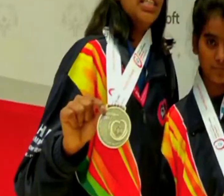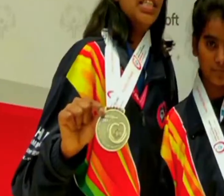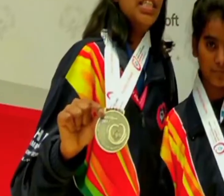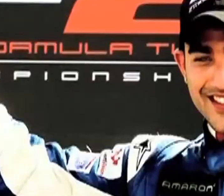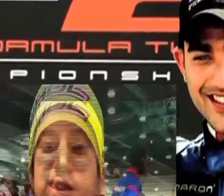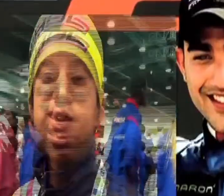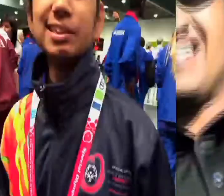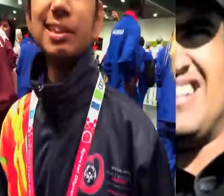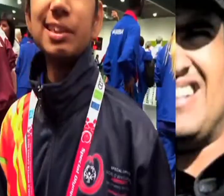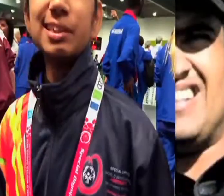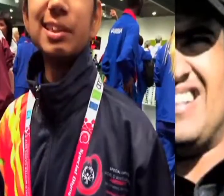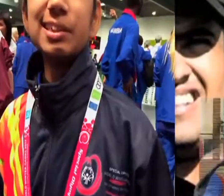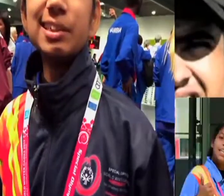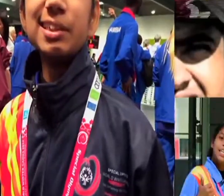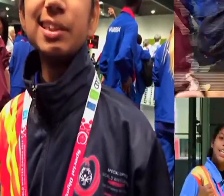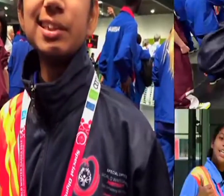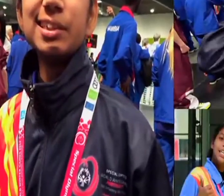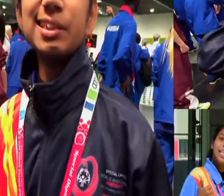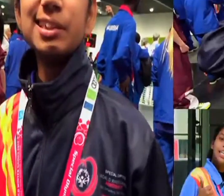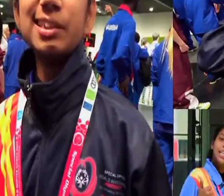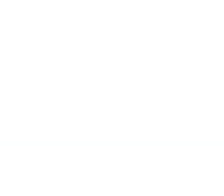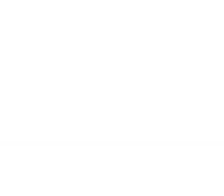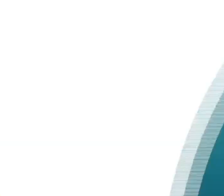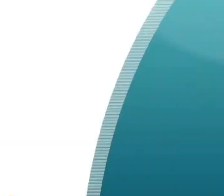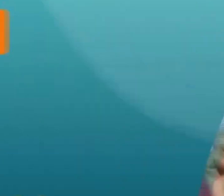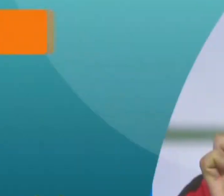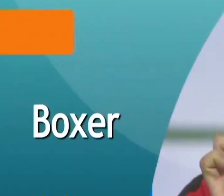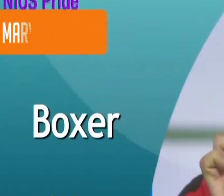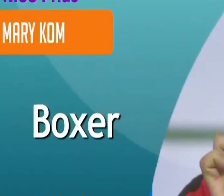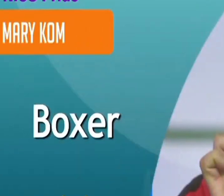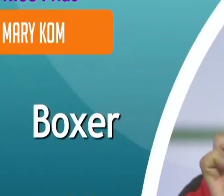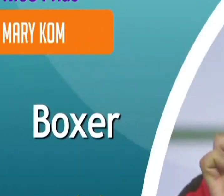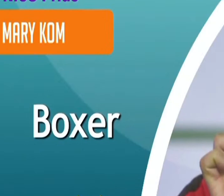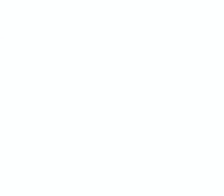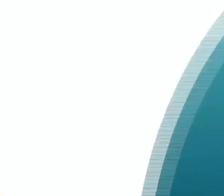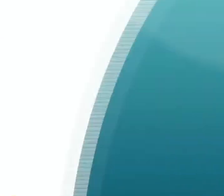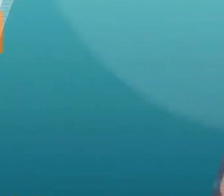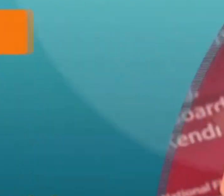चुने कोई मन चाहा दिन चुने